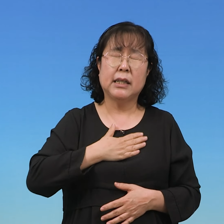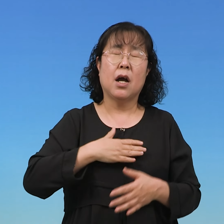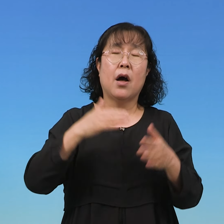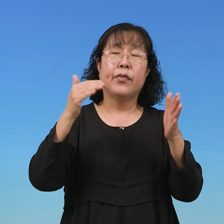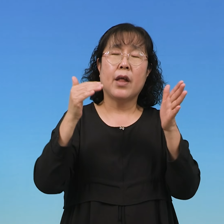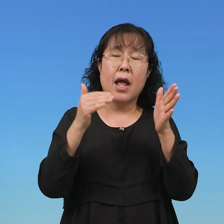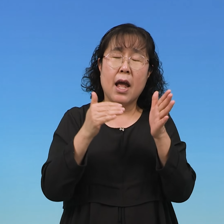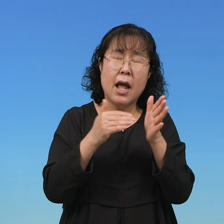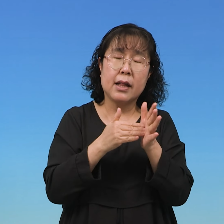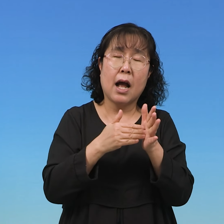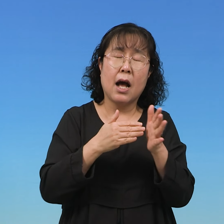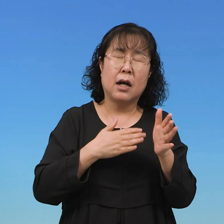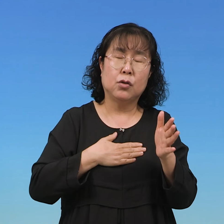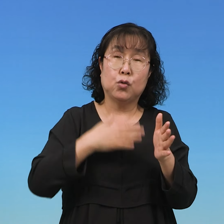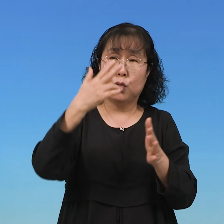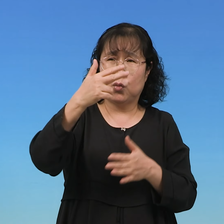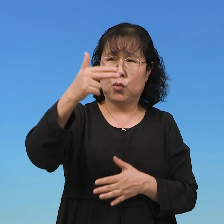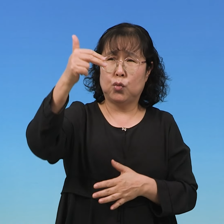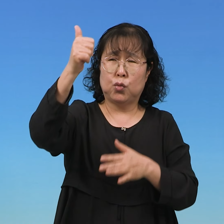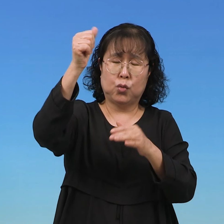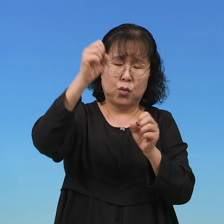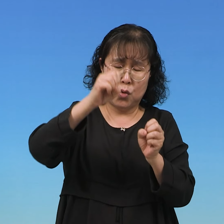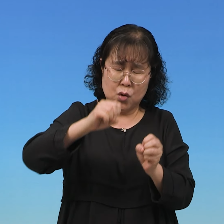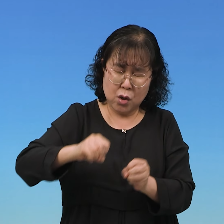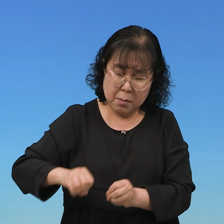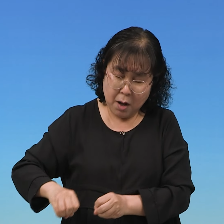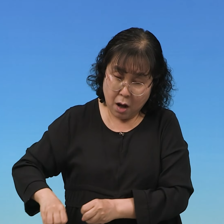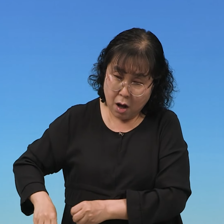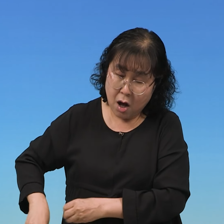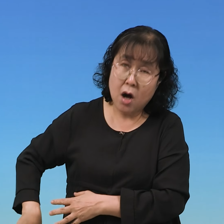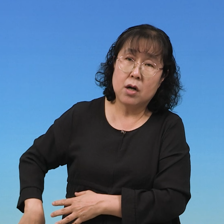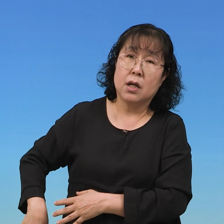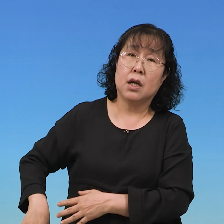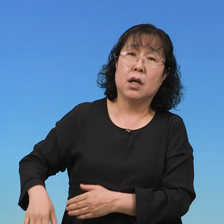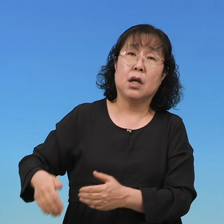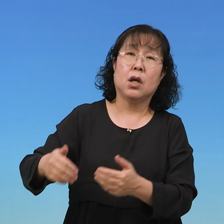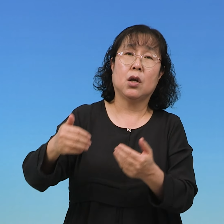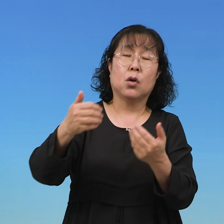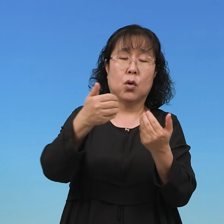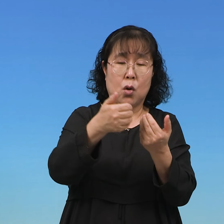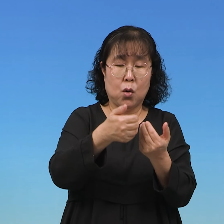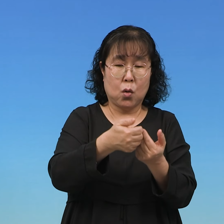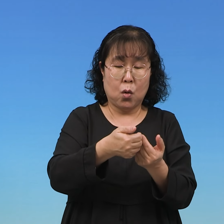아셨네. 나 주를 버리고 떠나갔었네. 나 주를